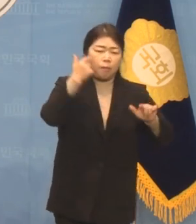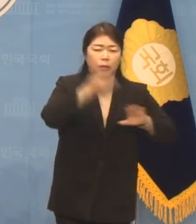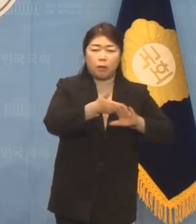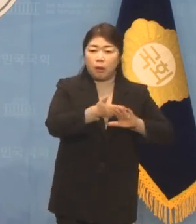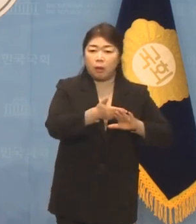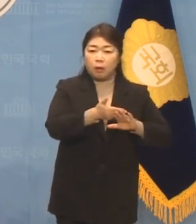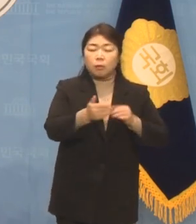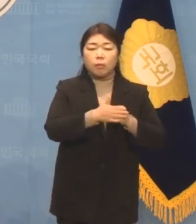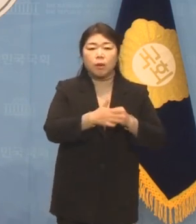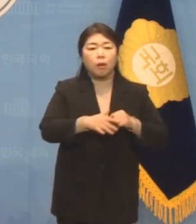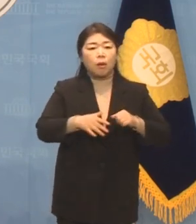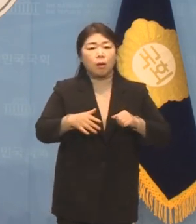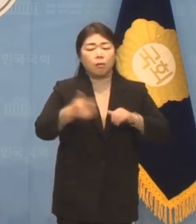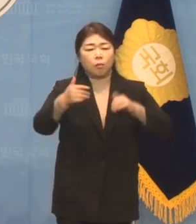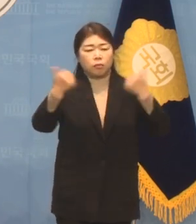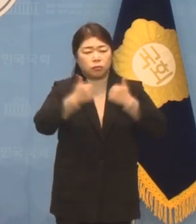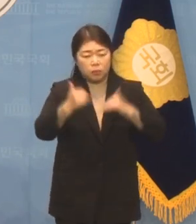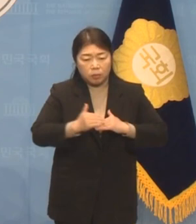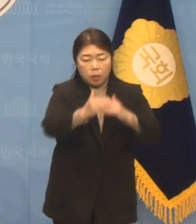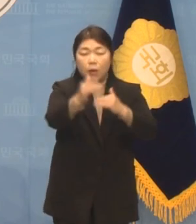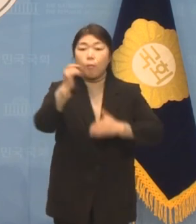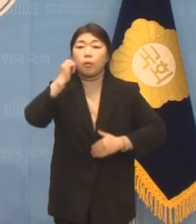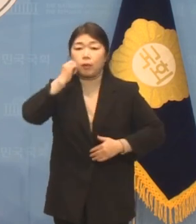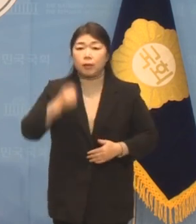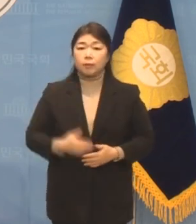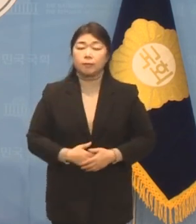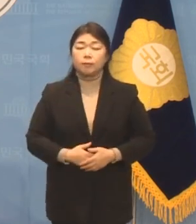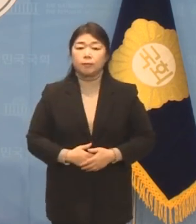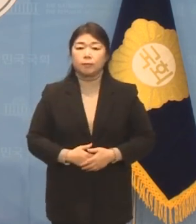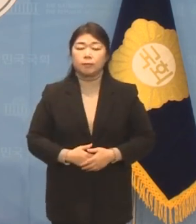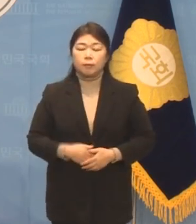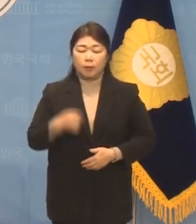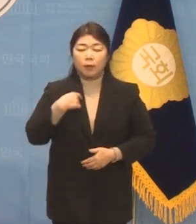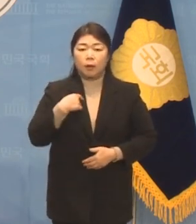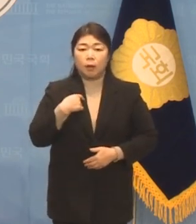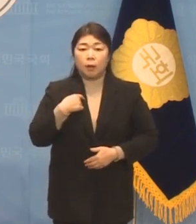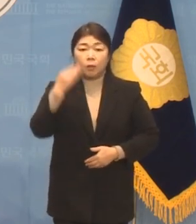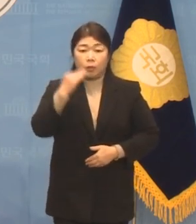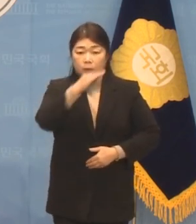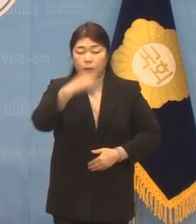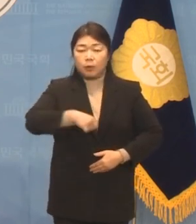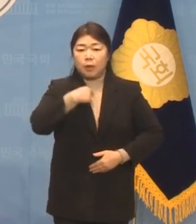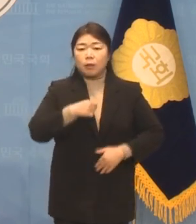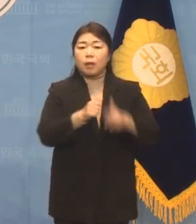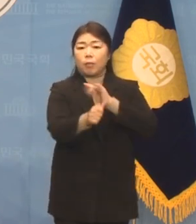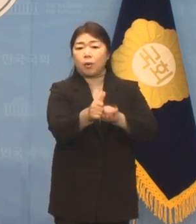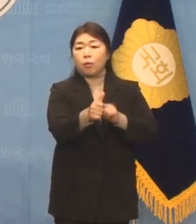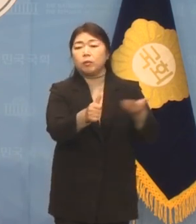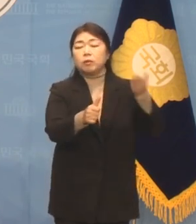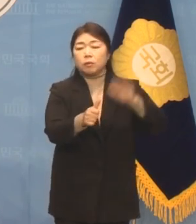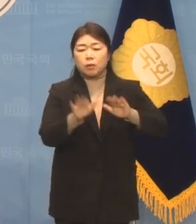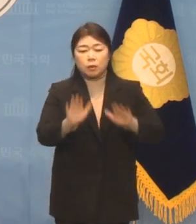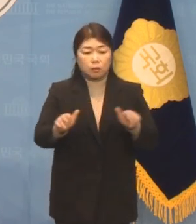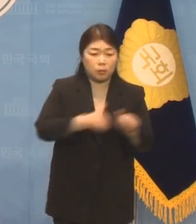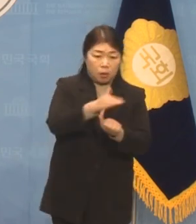논의가 진행되고 있지 못합니다. 저는 녹색정의당 대표단의 일원으로서 현 상황에 대한